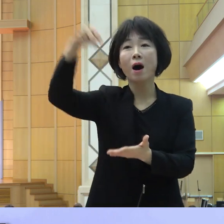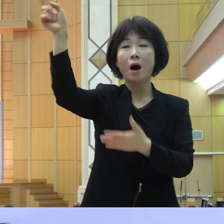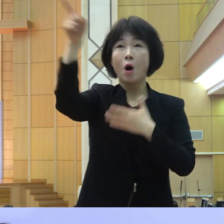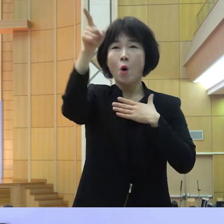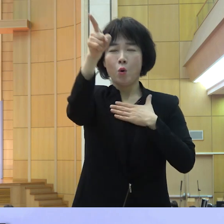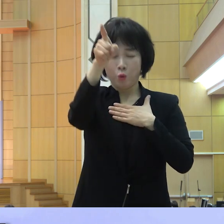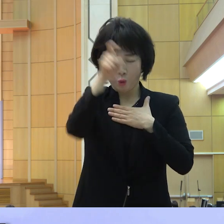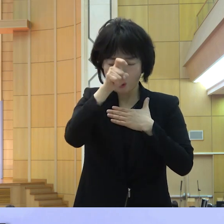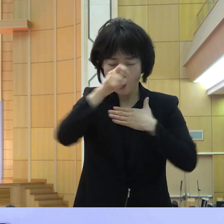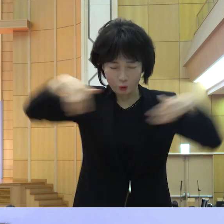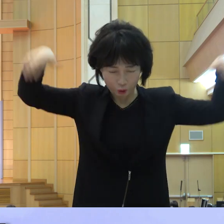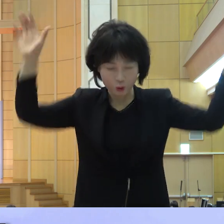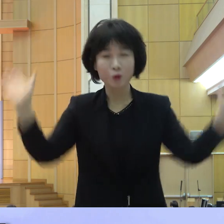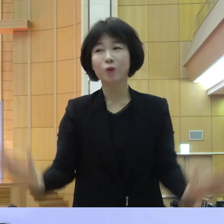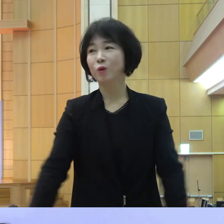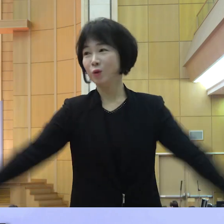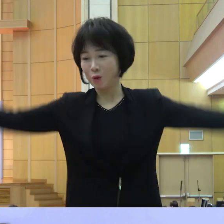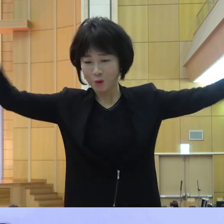올라가